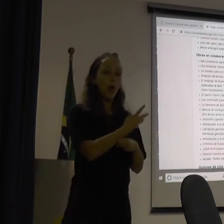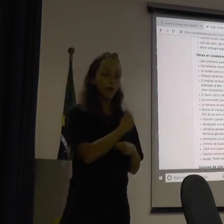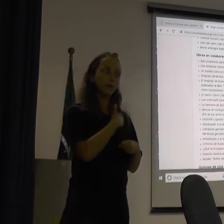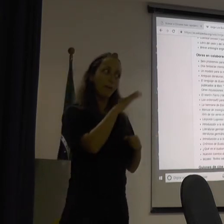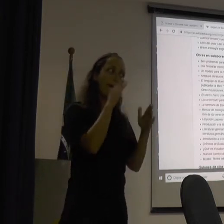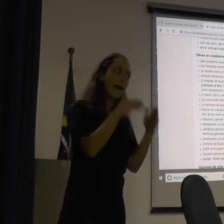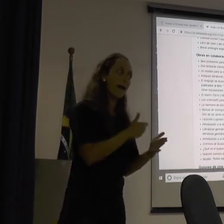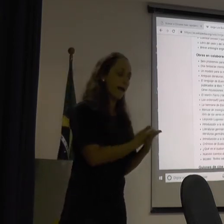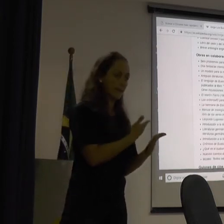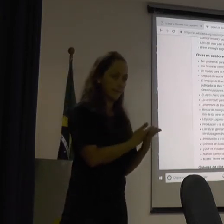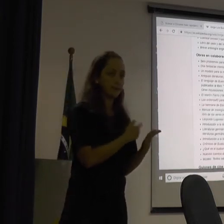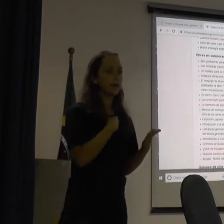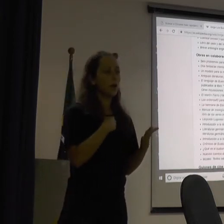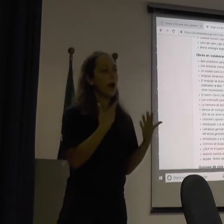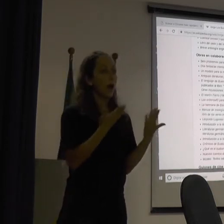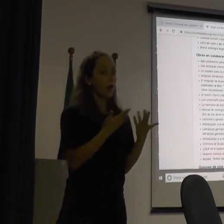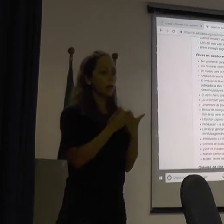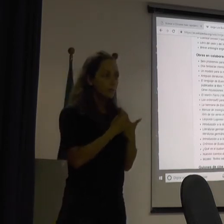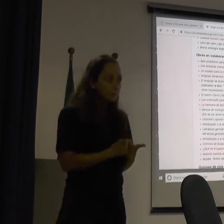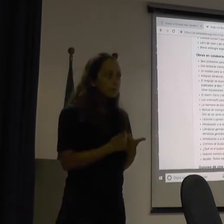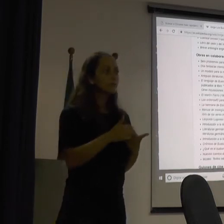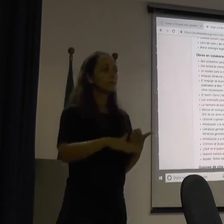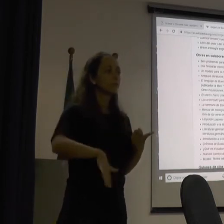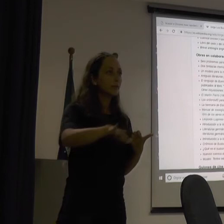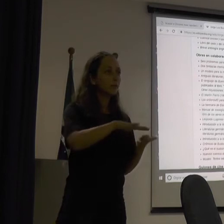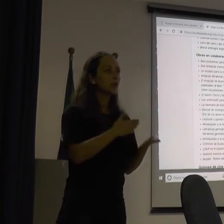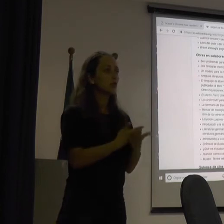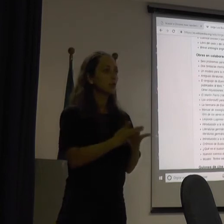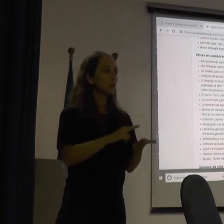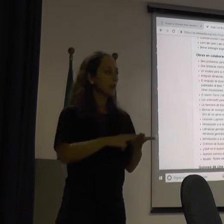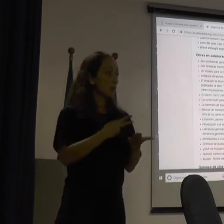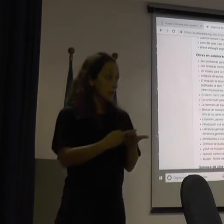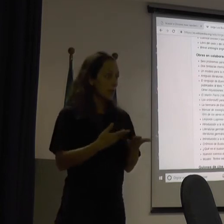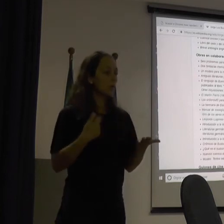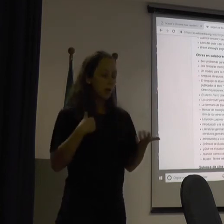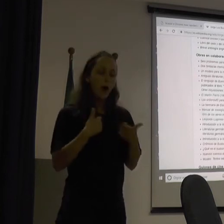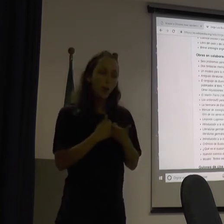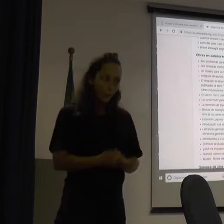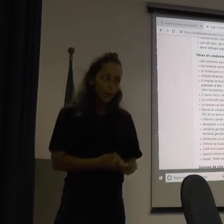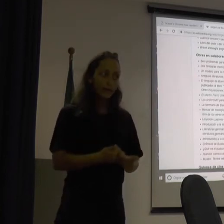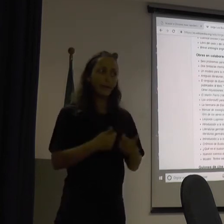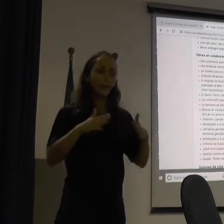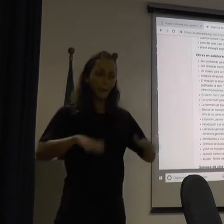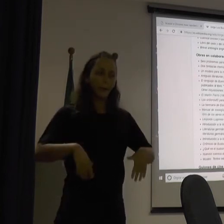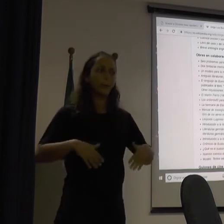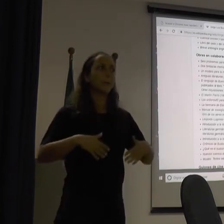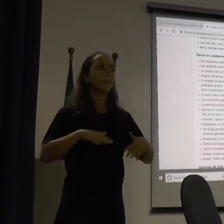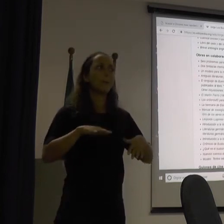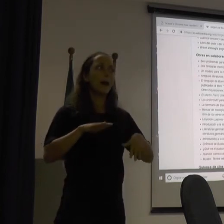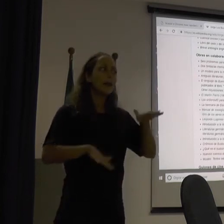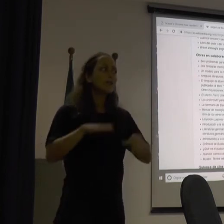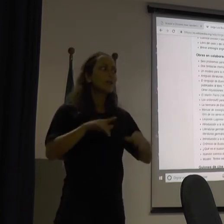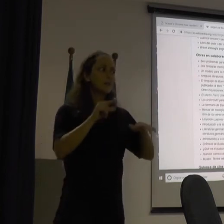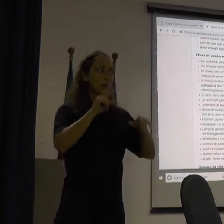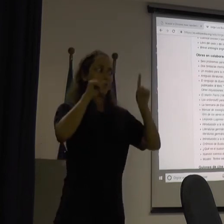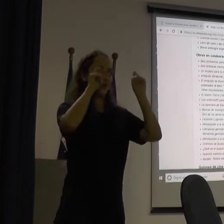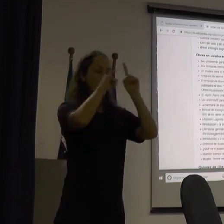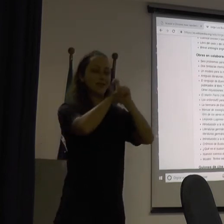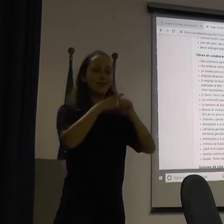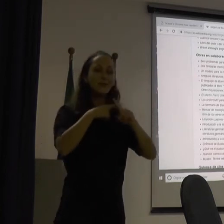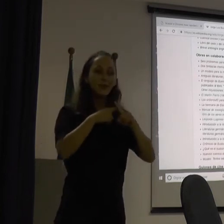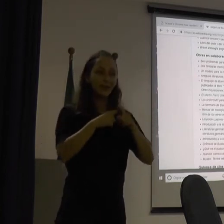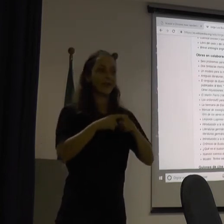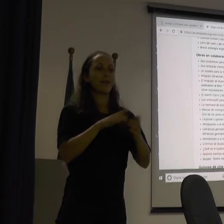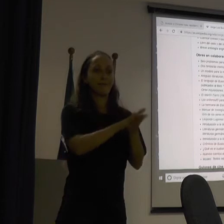em estudos da tradução, que agora virou uma enciclopédia, né? Difícil acompanhar a produção,